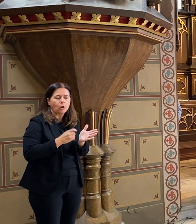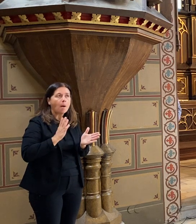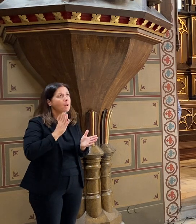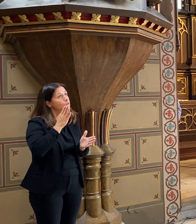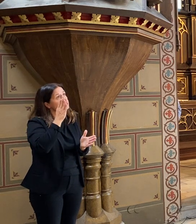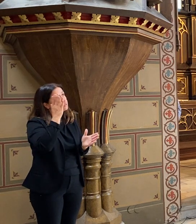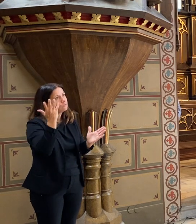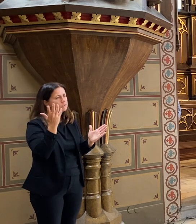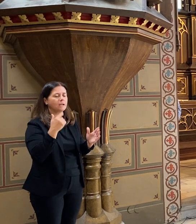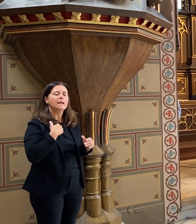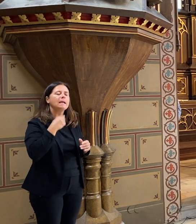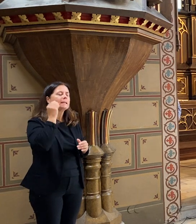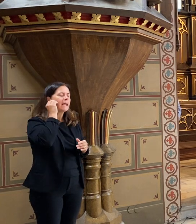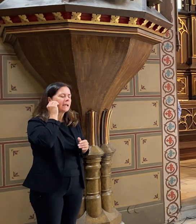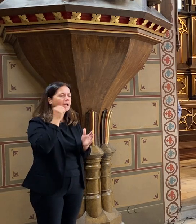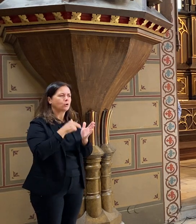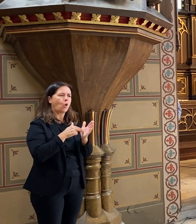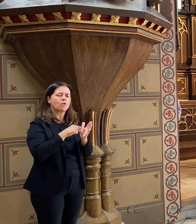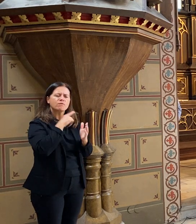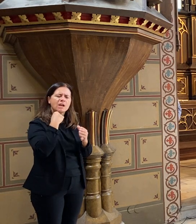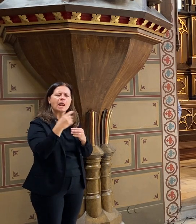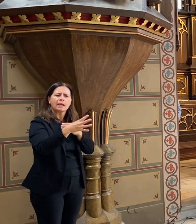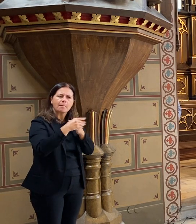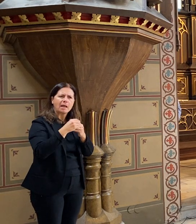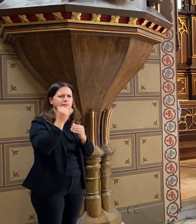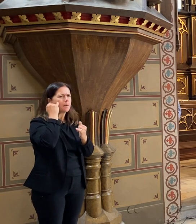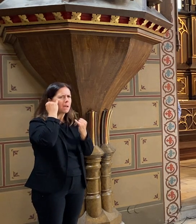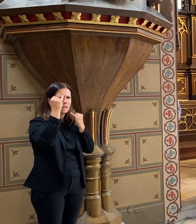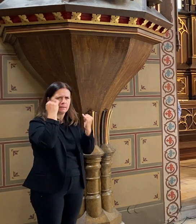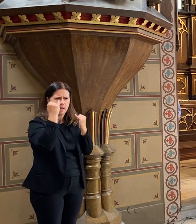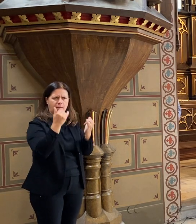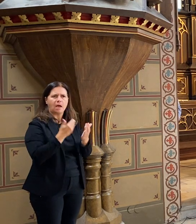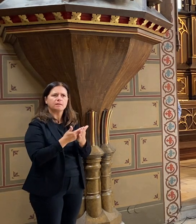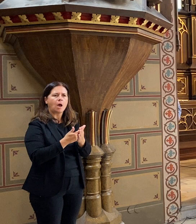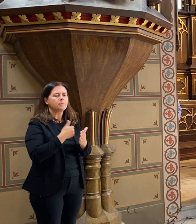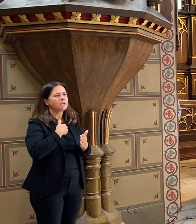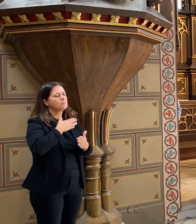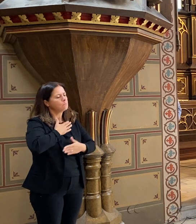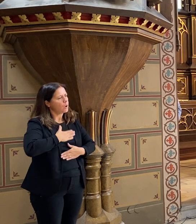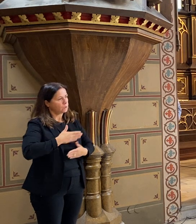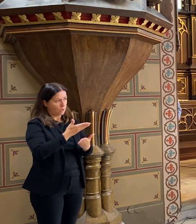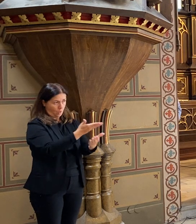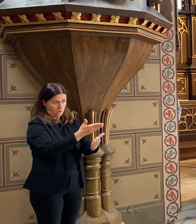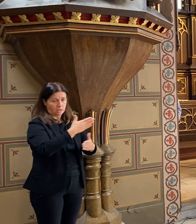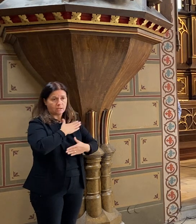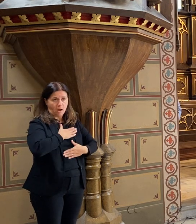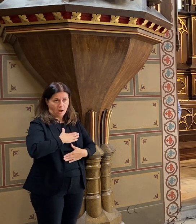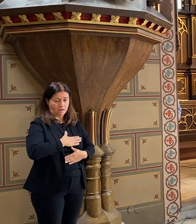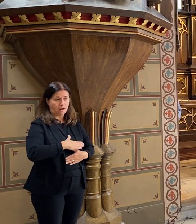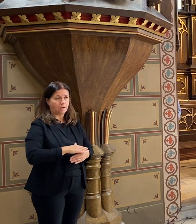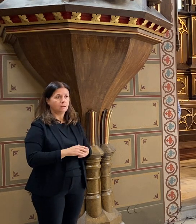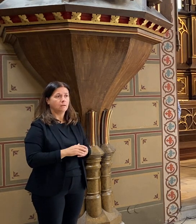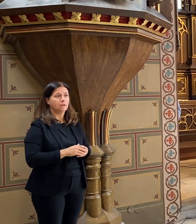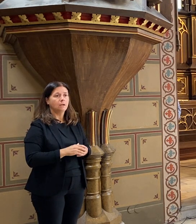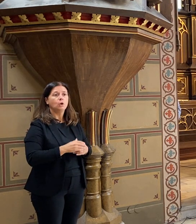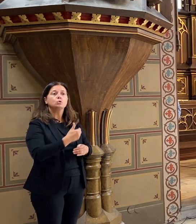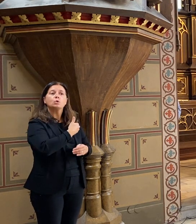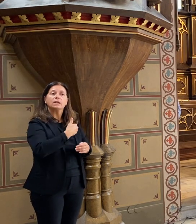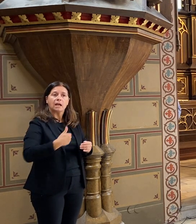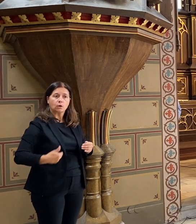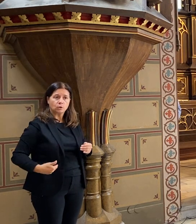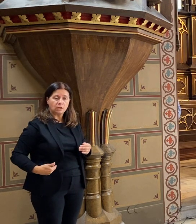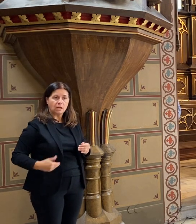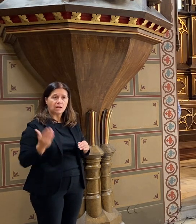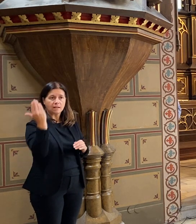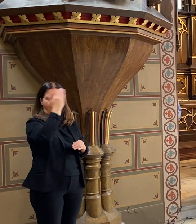Aber ich denke, da gibt es viele gemeinsame Ideen und deshalb möchte ich euch gerne zur Diakonie